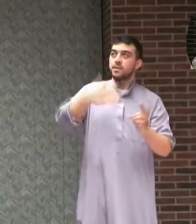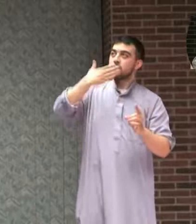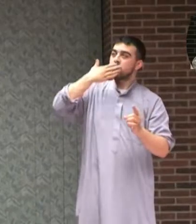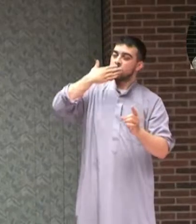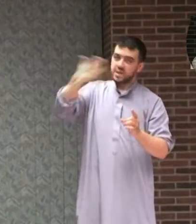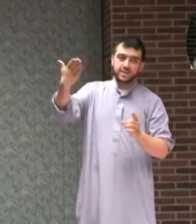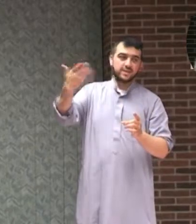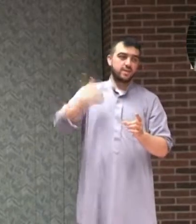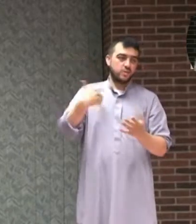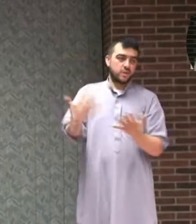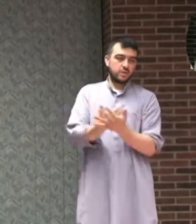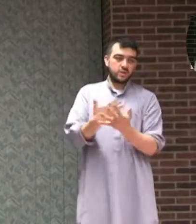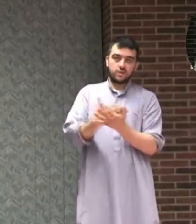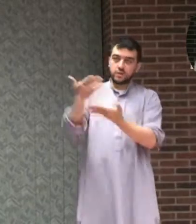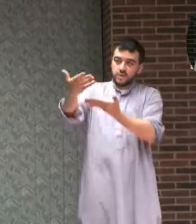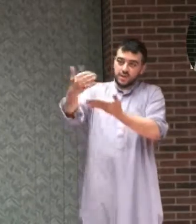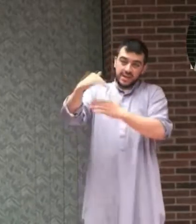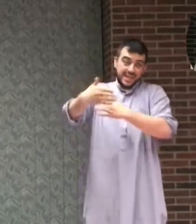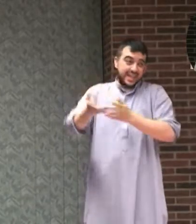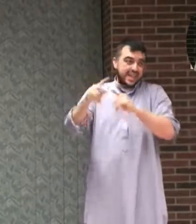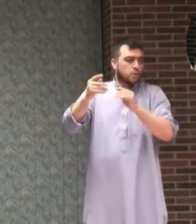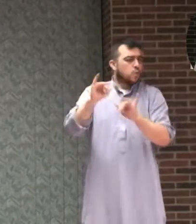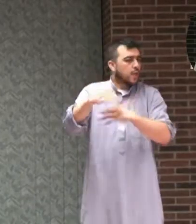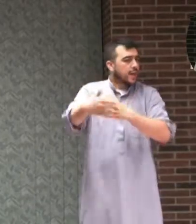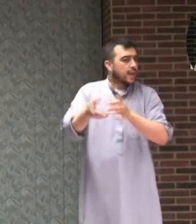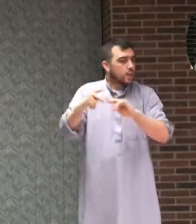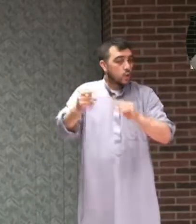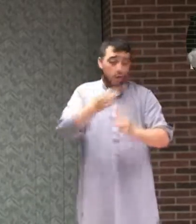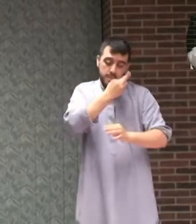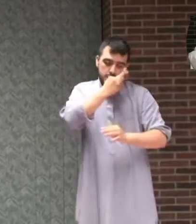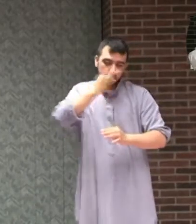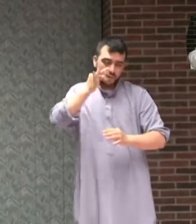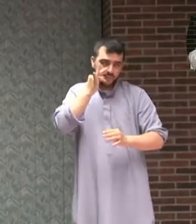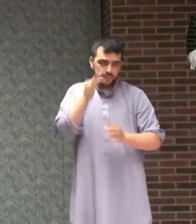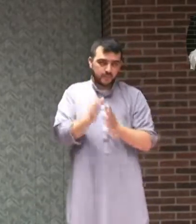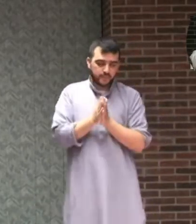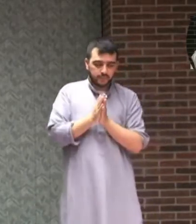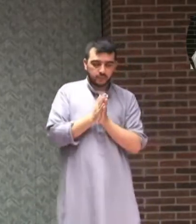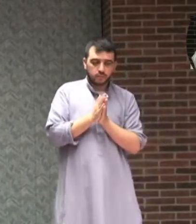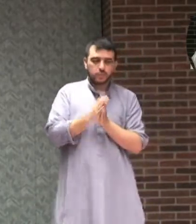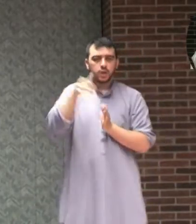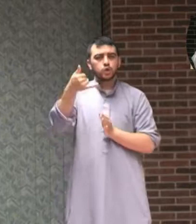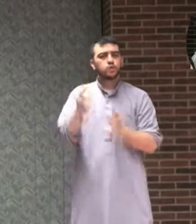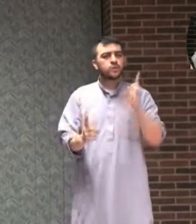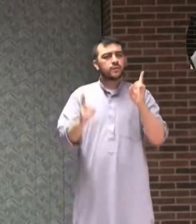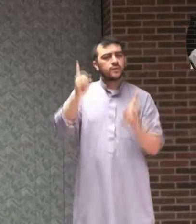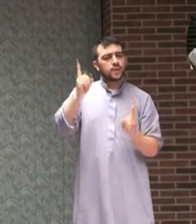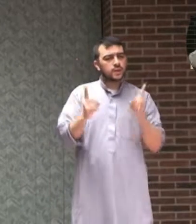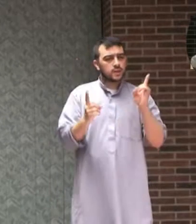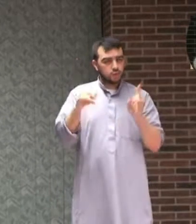subhanahu wa ta'ala de nous avoir, qu'il nous ait offert. Donc le jour du Eid est un jour